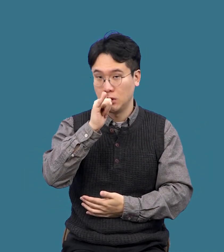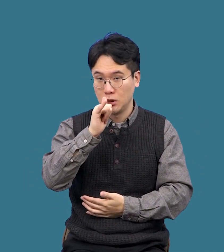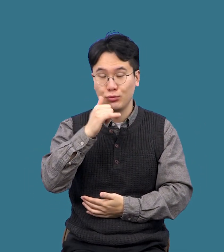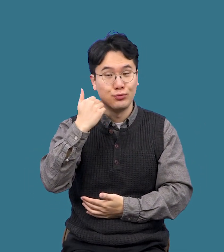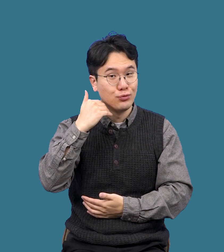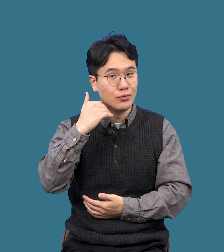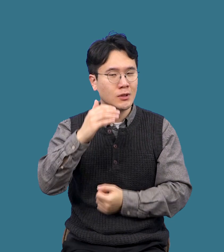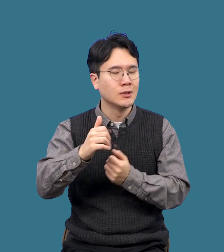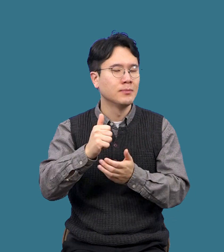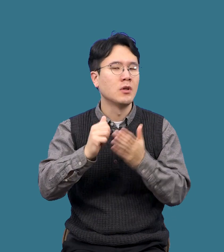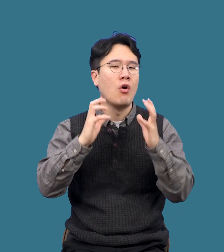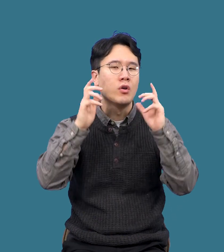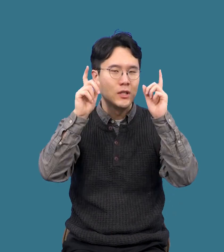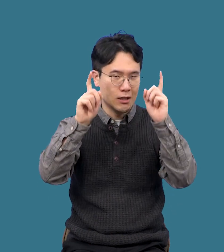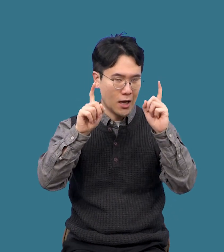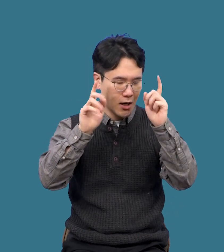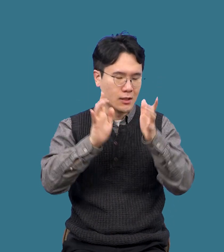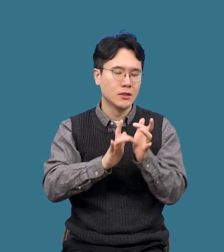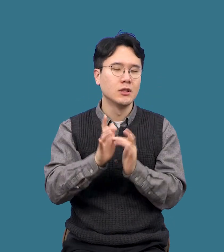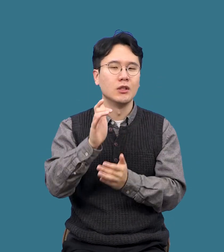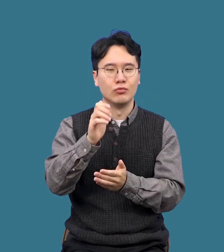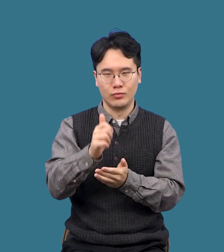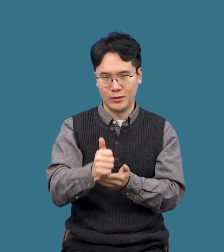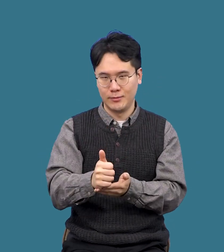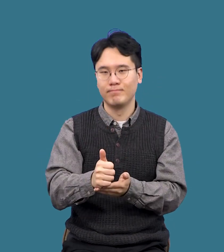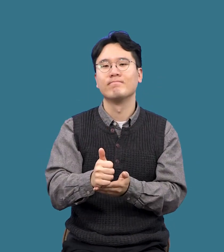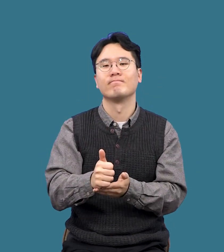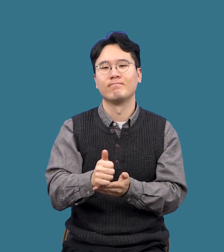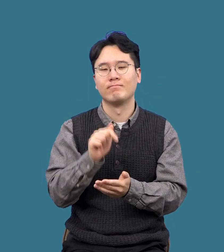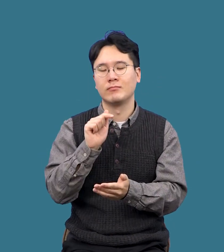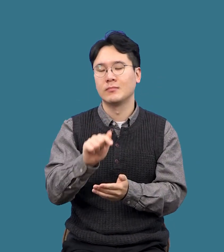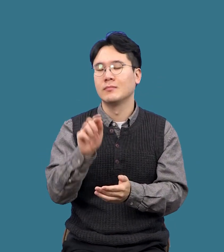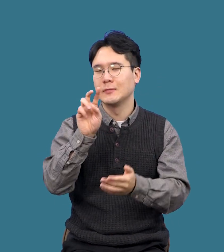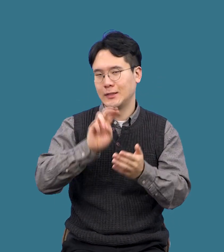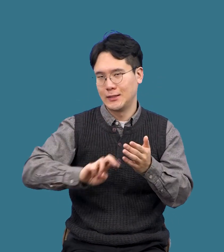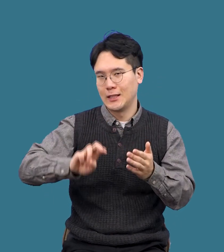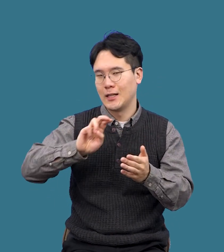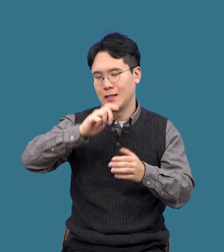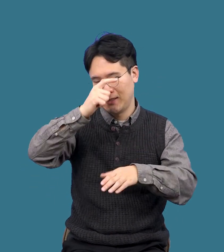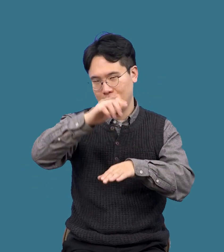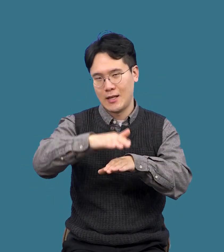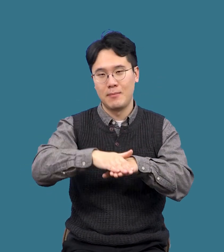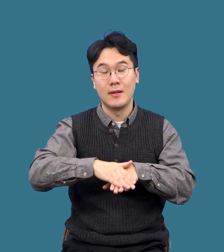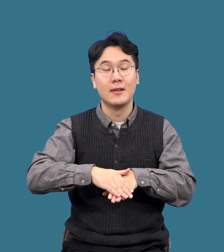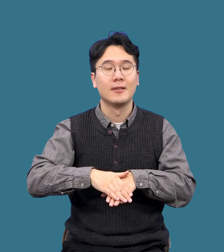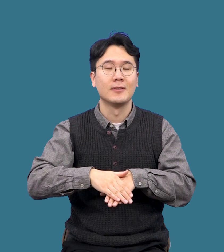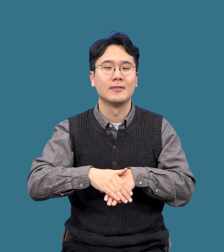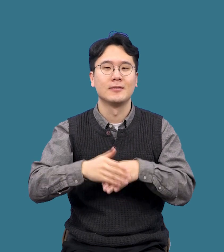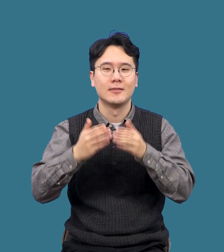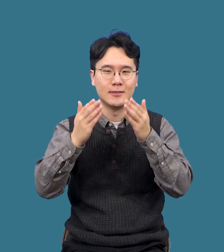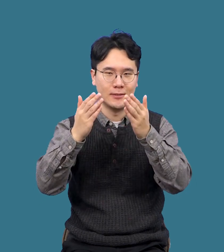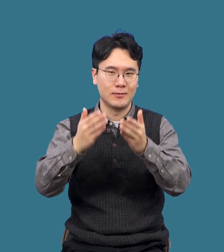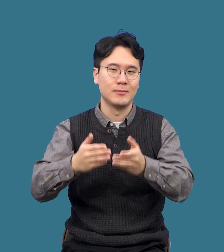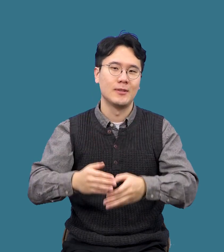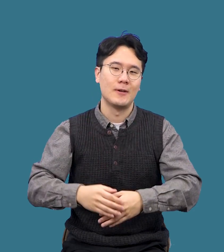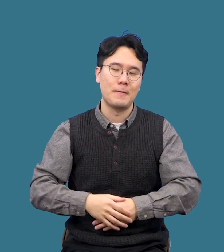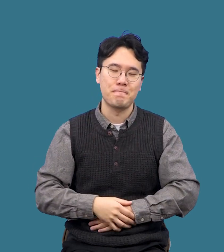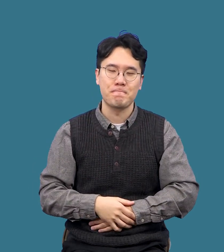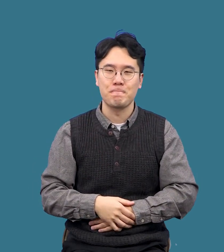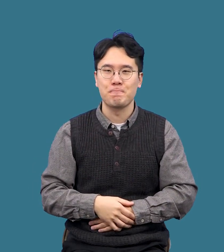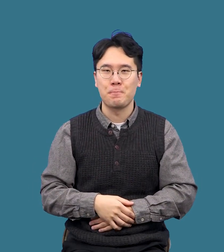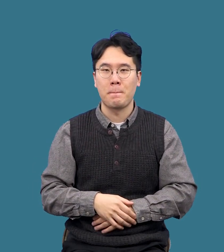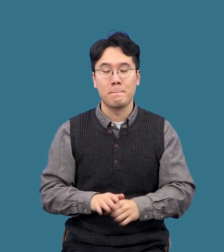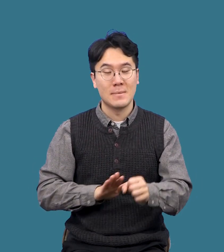예수 그리스도, 그분을 찬양하며 그분께 예배하는 것입니다. 사랑하는 여러분,